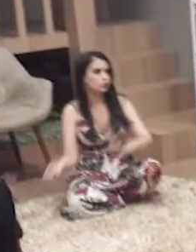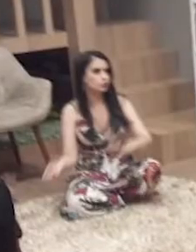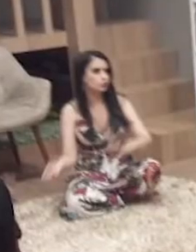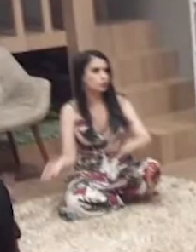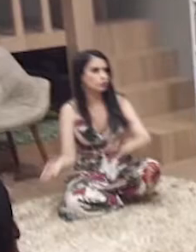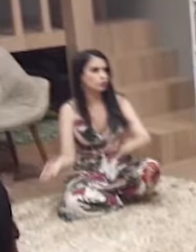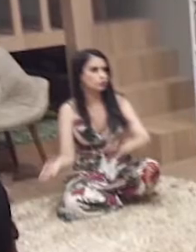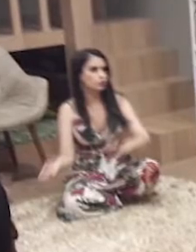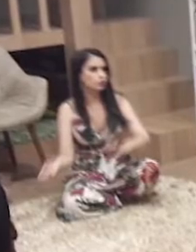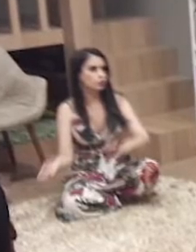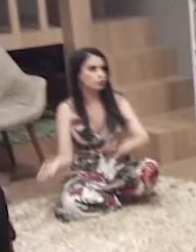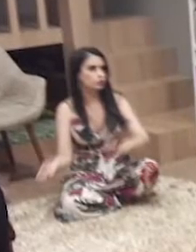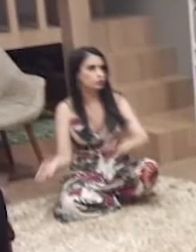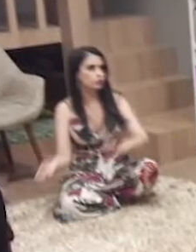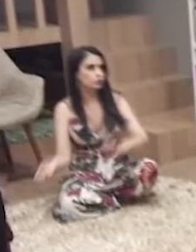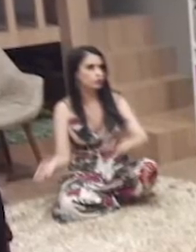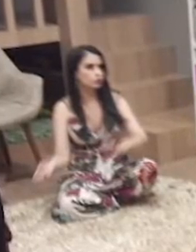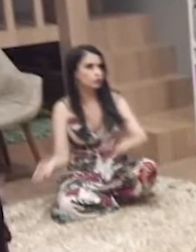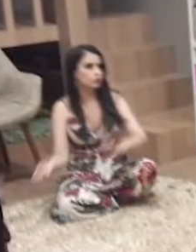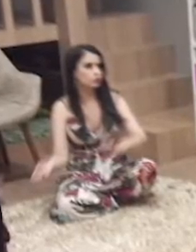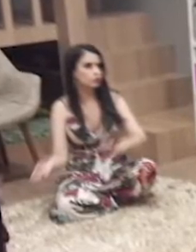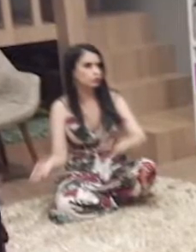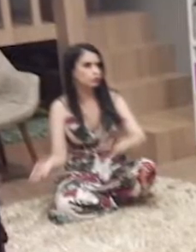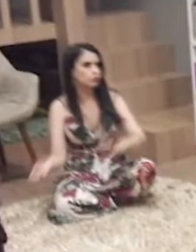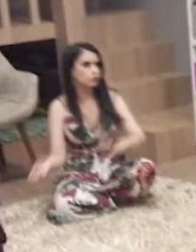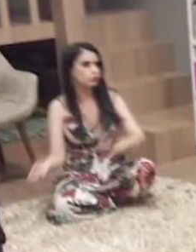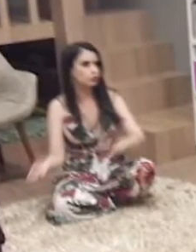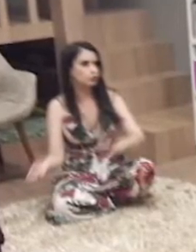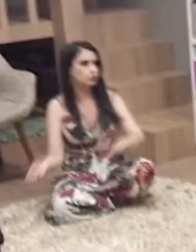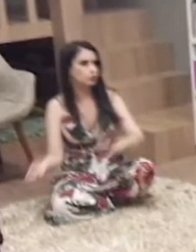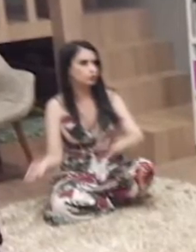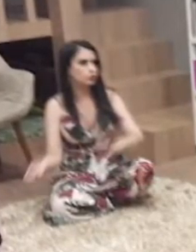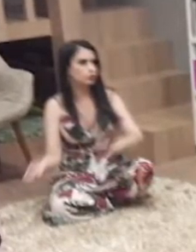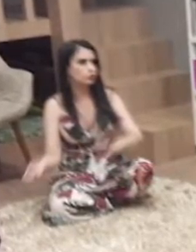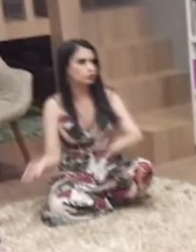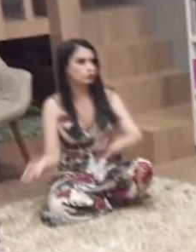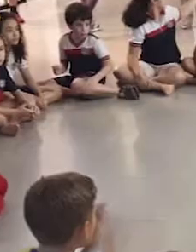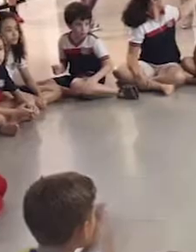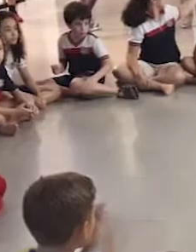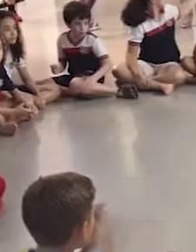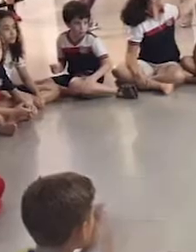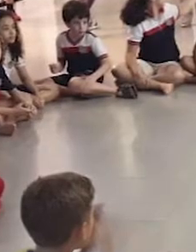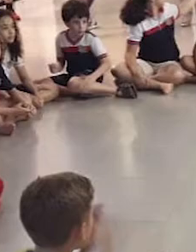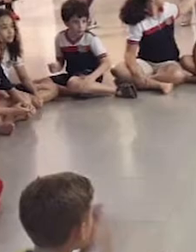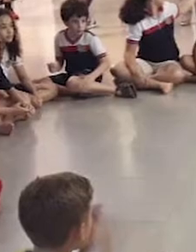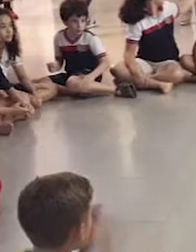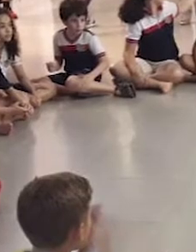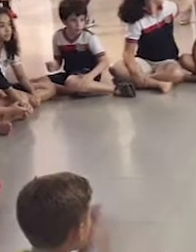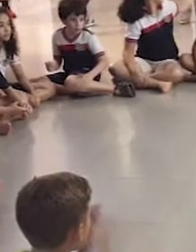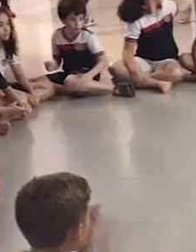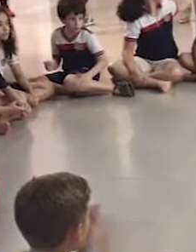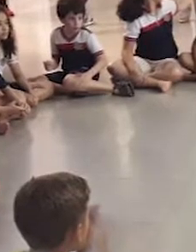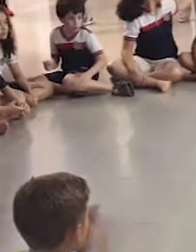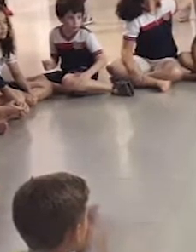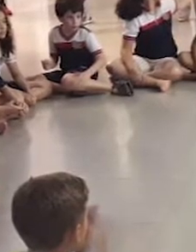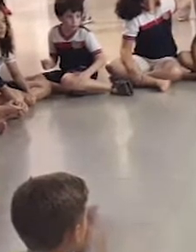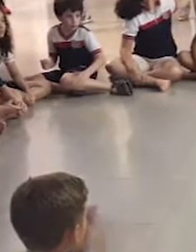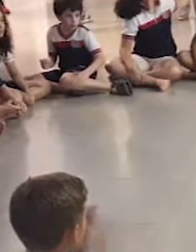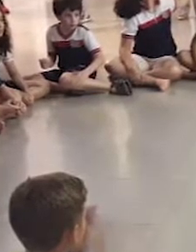com Camila Leixo. E na quarta-feira terá a oficina Socorro, Meu Filho Come Mal, com a nutricionista Mari Fúrio, que